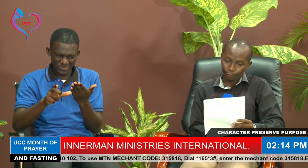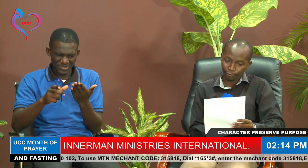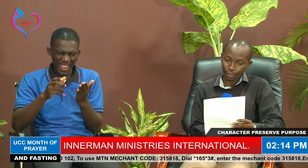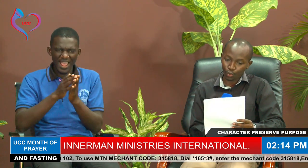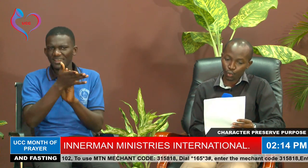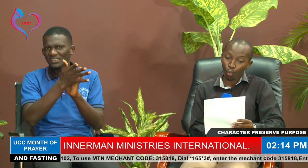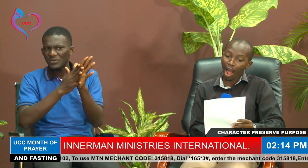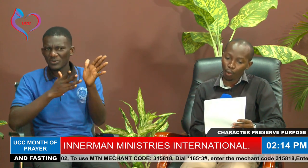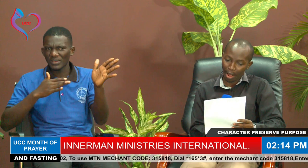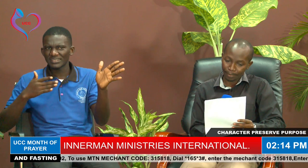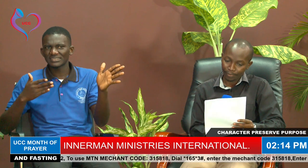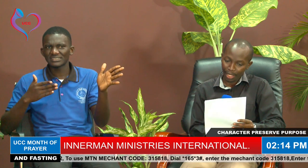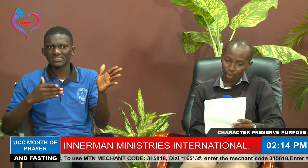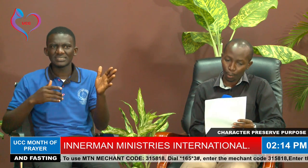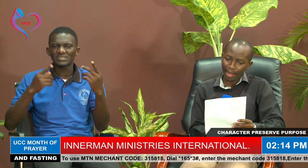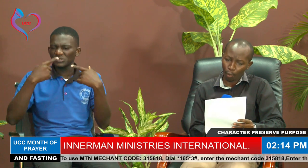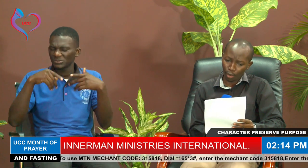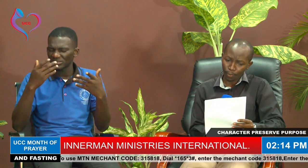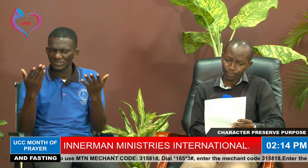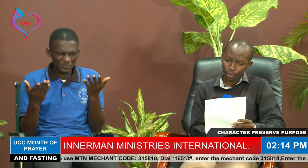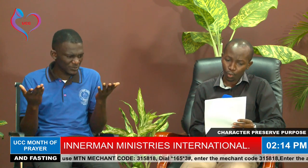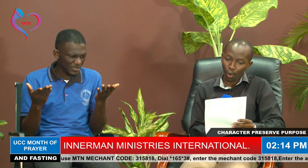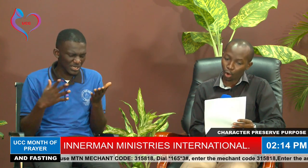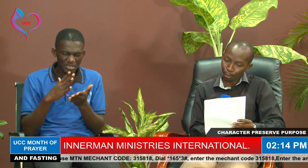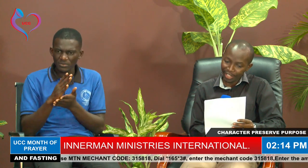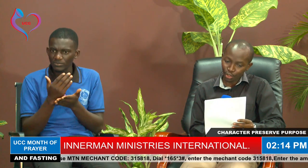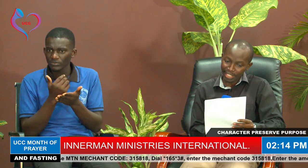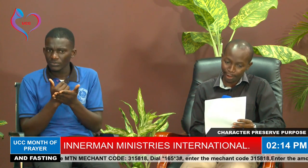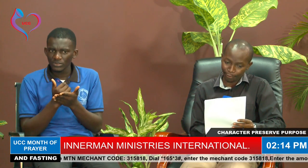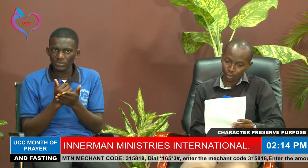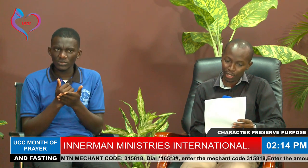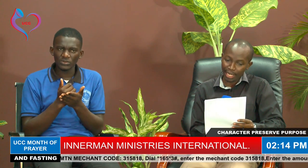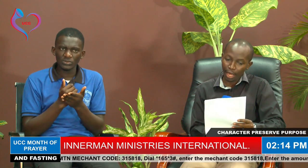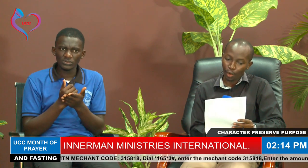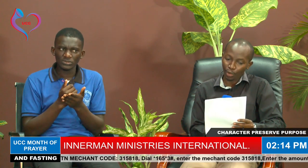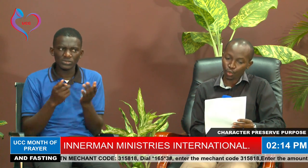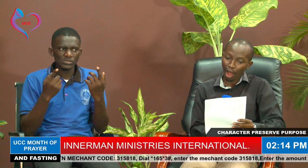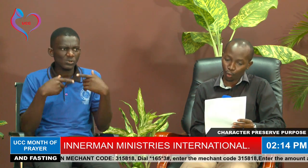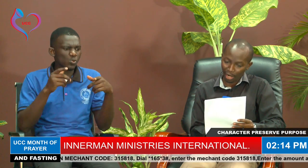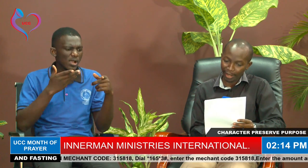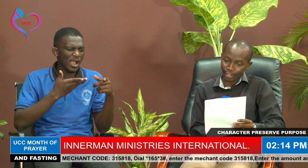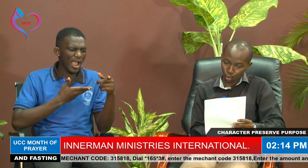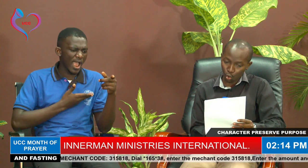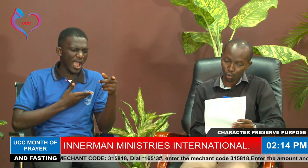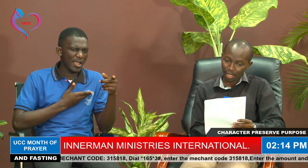fe tugwawa kubanga wano ku accommodation yaffe tulina we twakola echoto